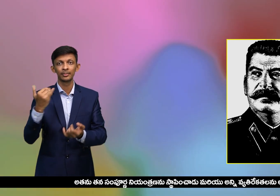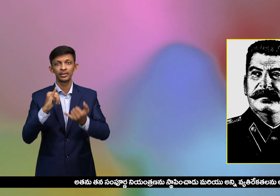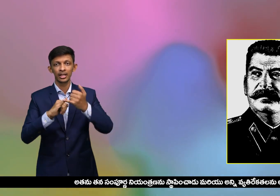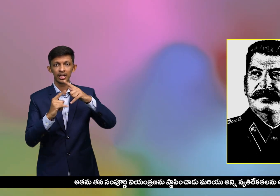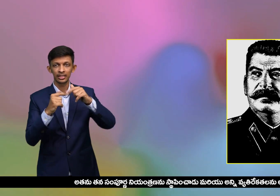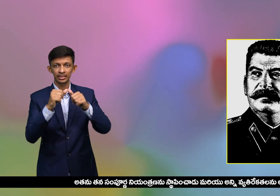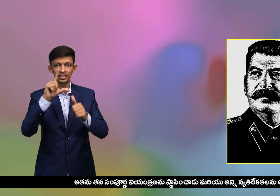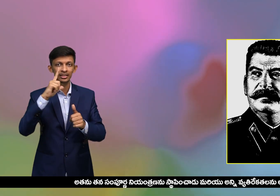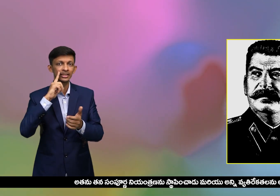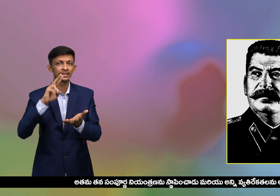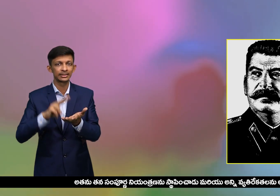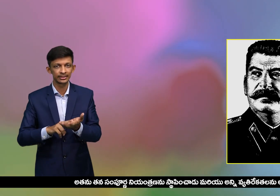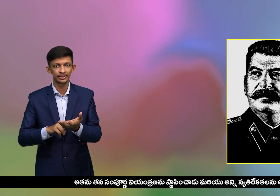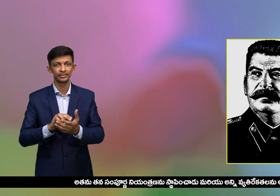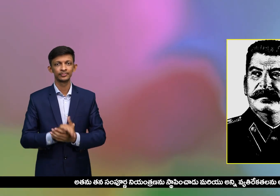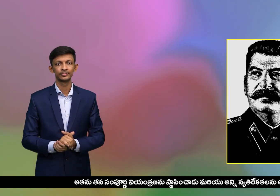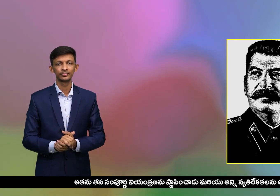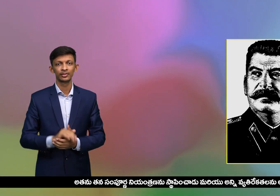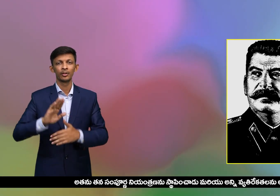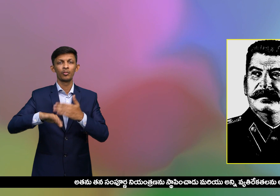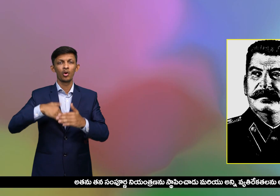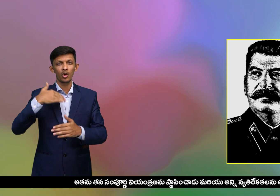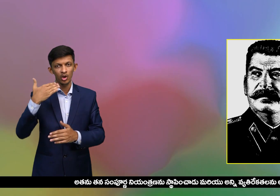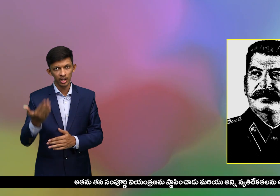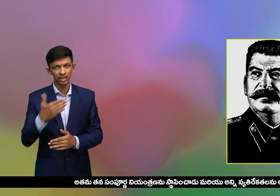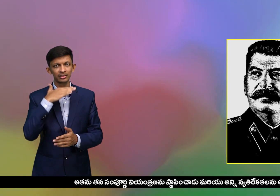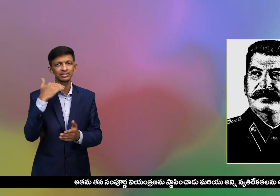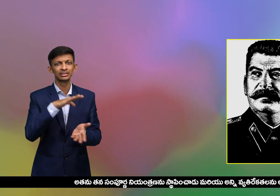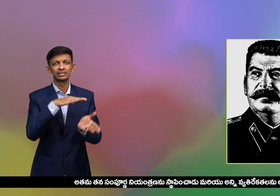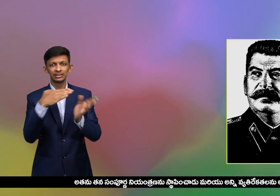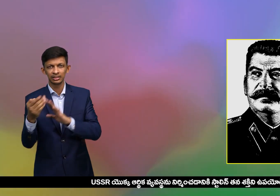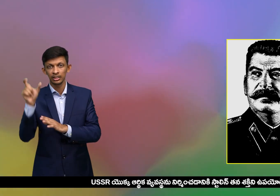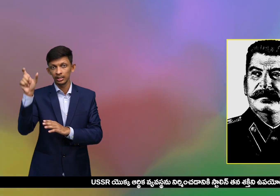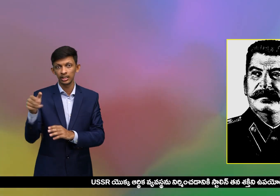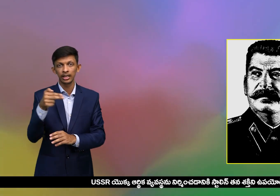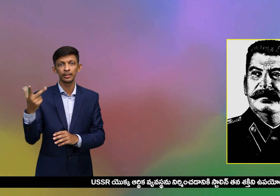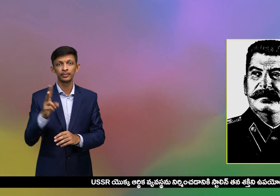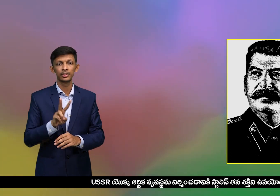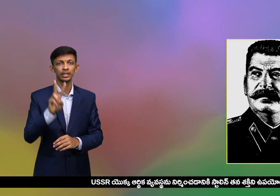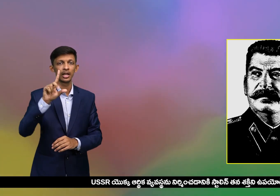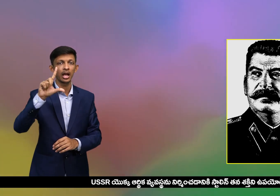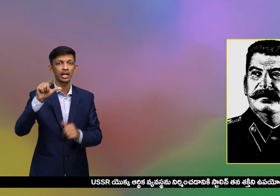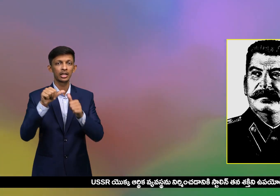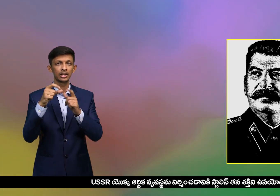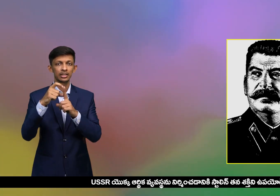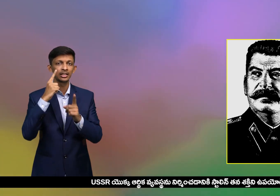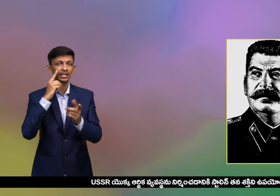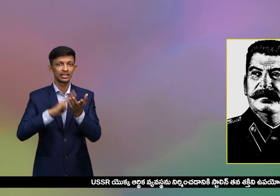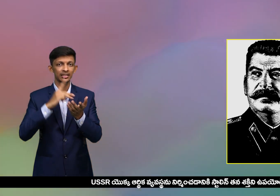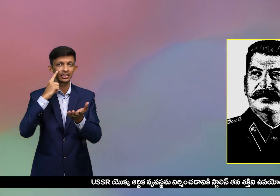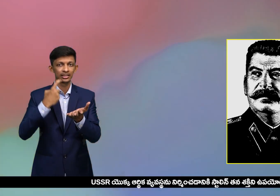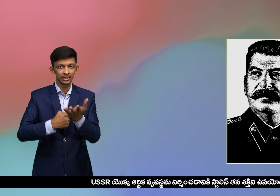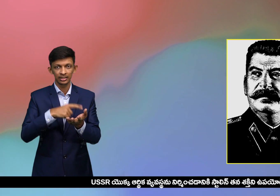సంపూర్ణ నియంత్రణను స్థాపించాడు మరియు అన్ని వ్యతిరేకతలను అంతం చేశాడు. యుఎస్ఎస్ఆర్ యొక్క ఆర్థిక